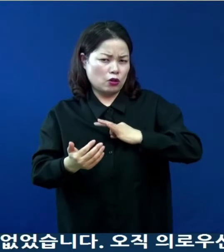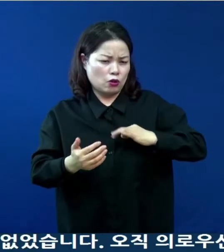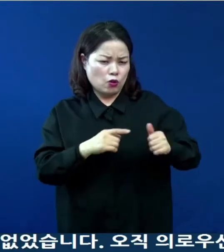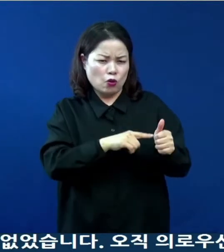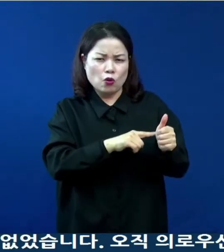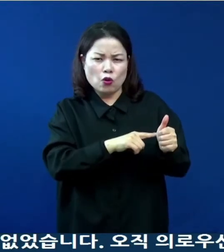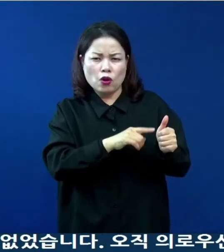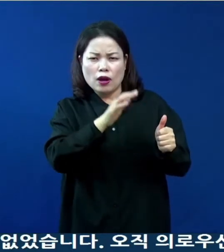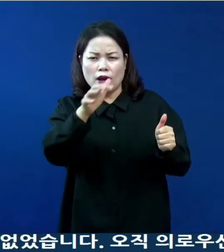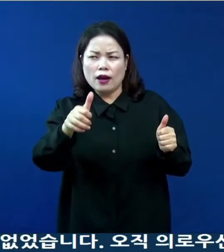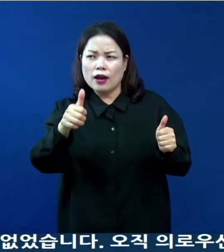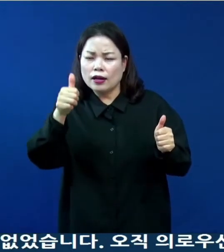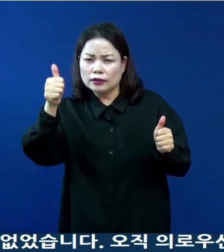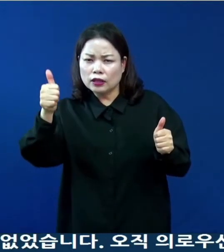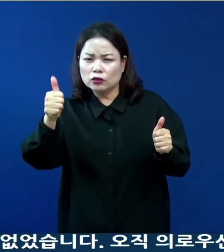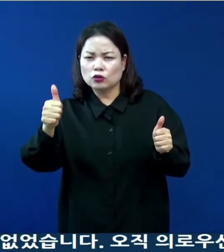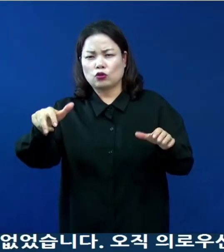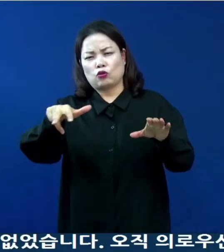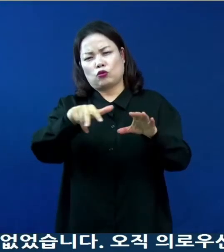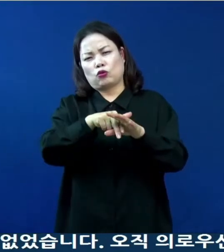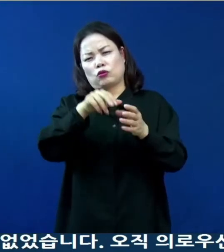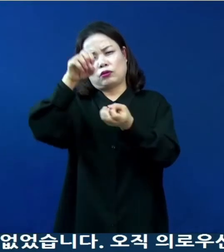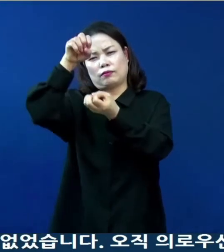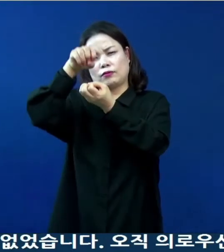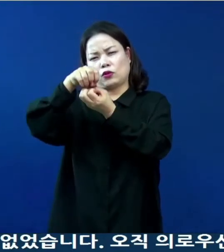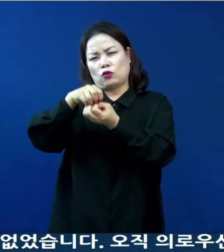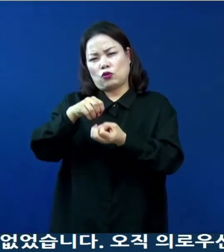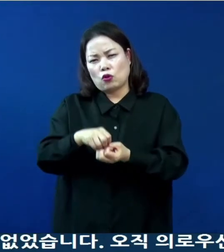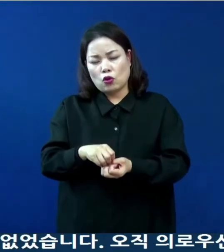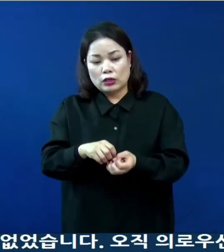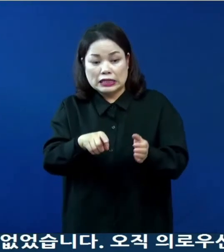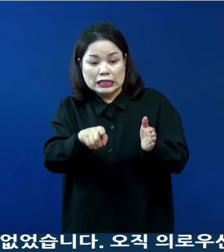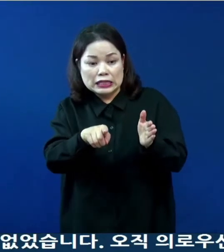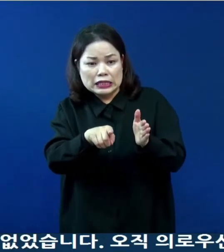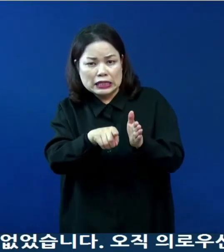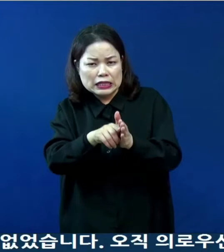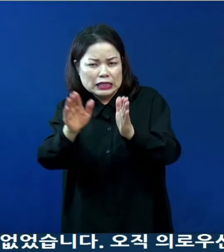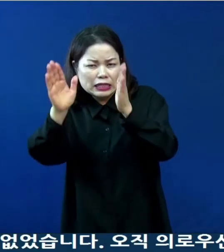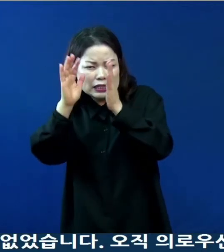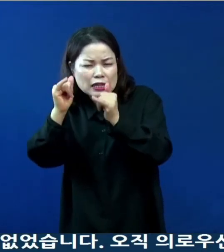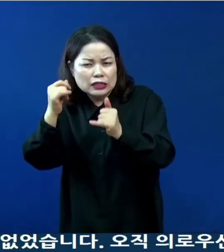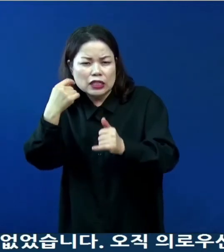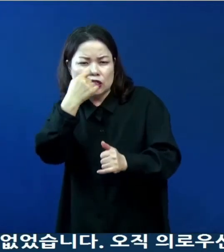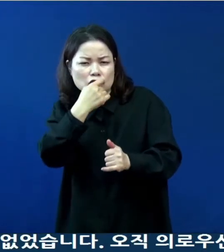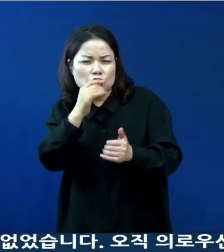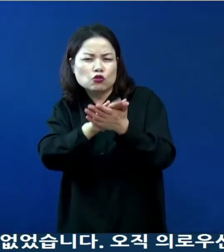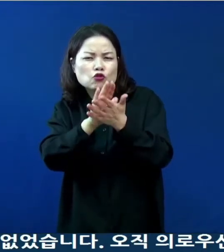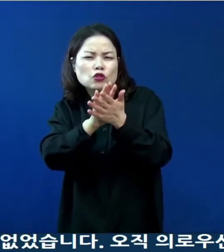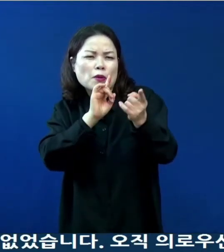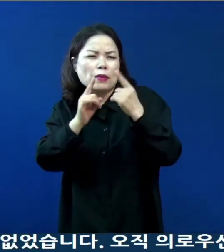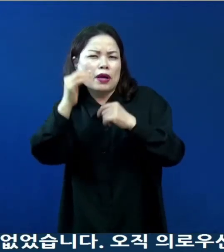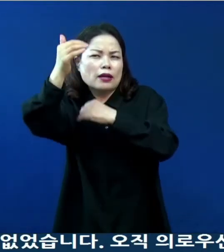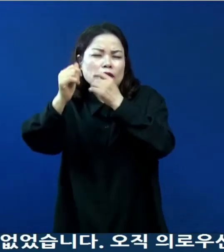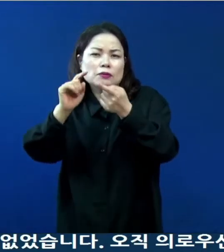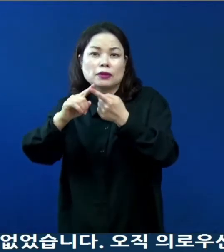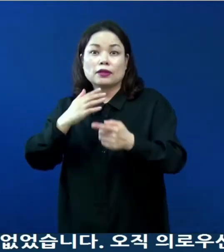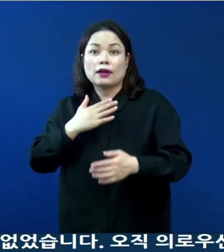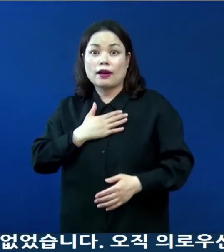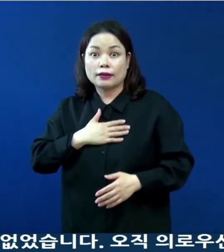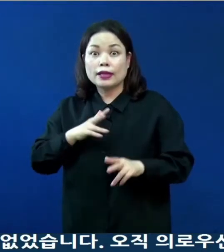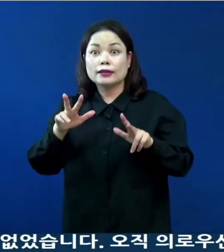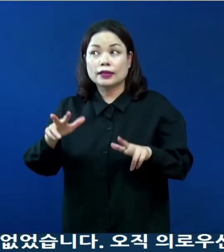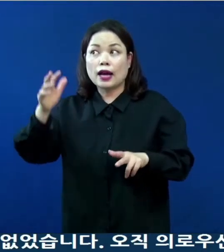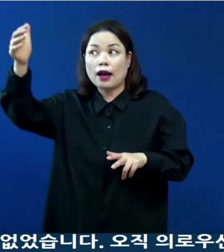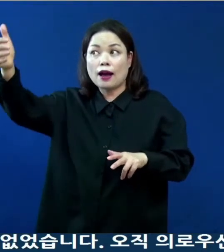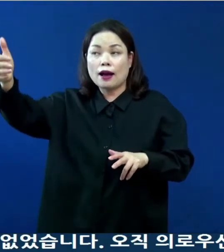전해준 하나님, 또 종교적인 전통, 또 신학적 이론들, 친구들의 말을 통해서 하나님에 대해서 알았다면